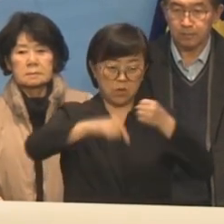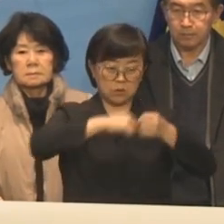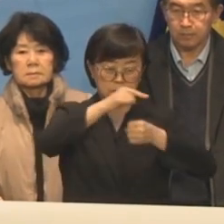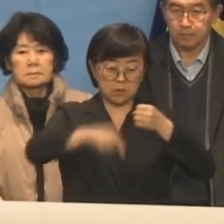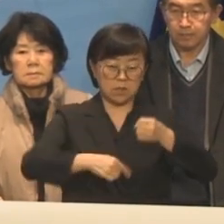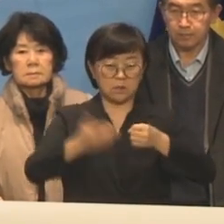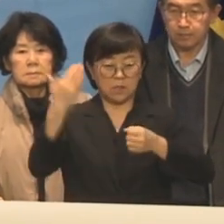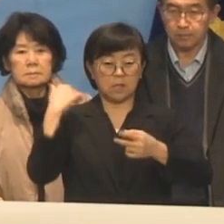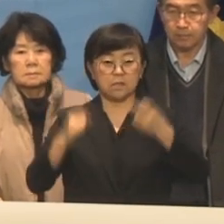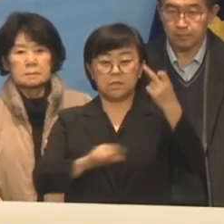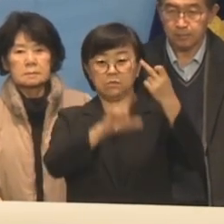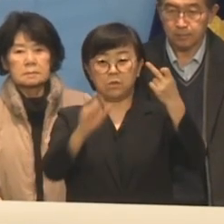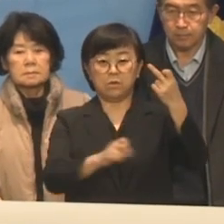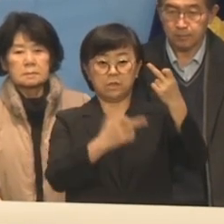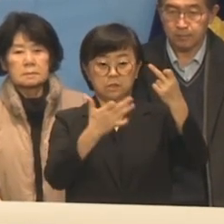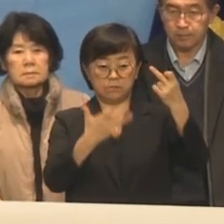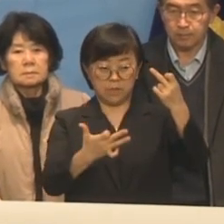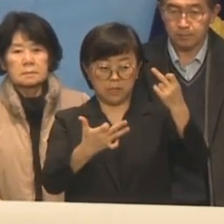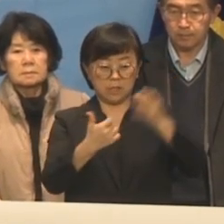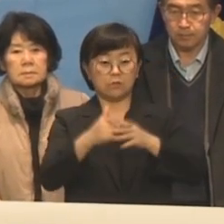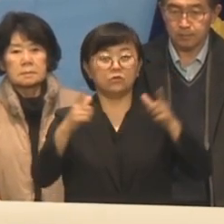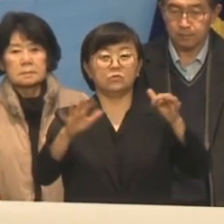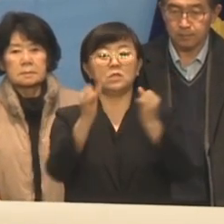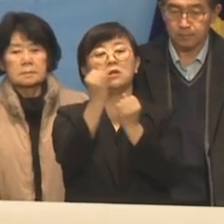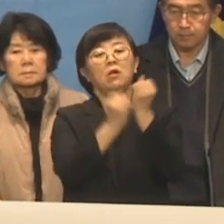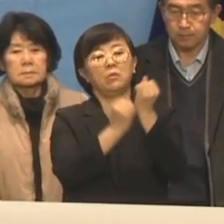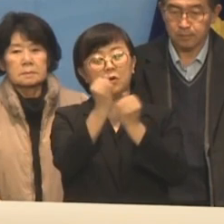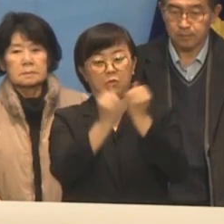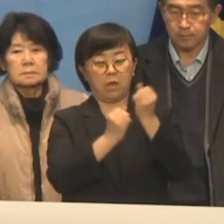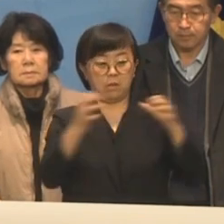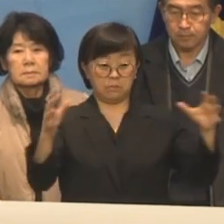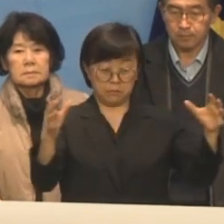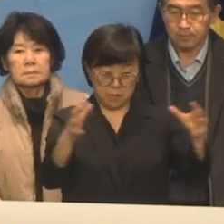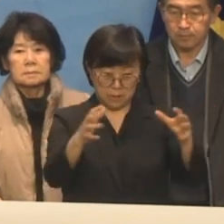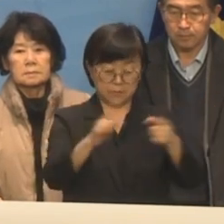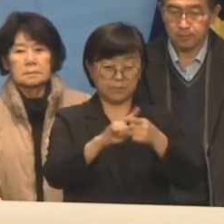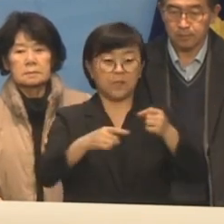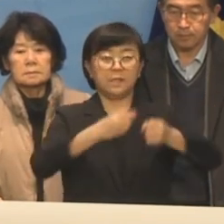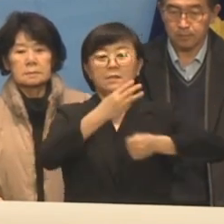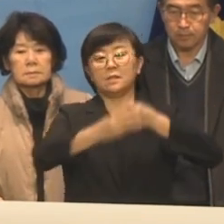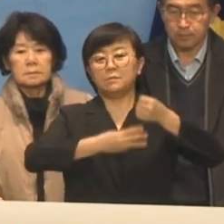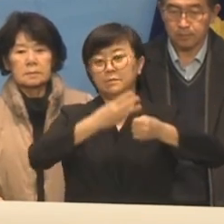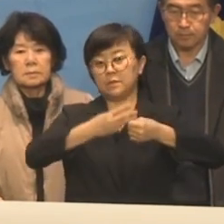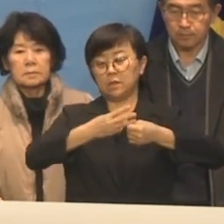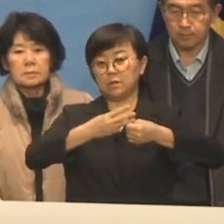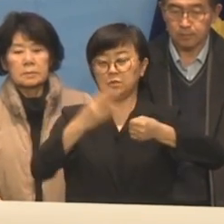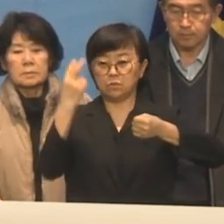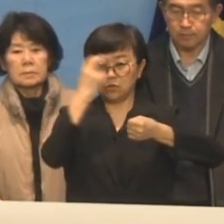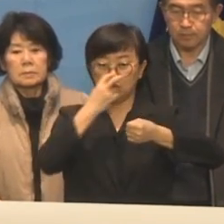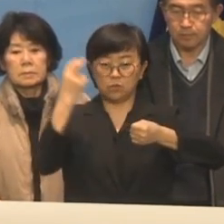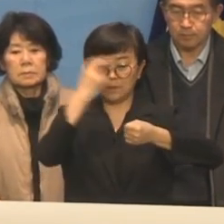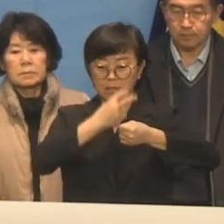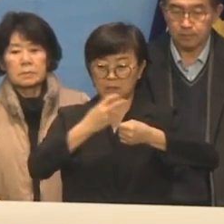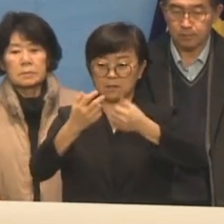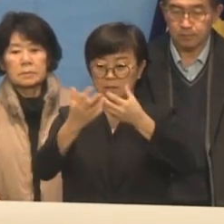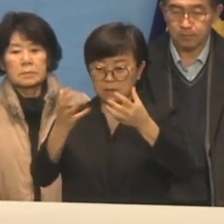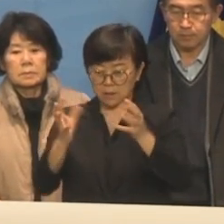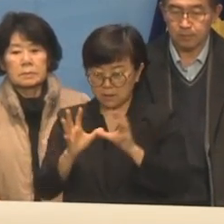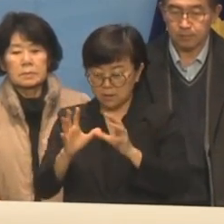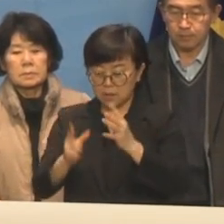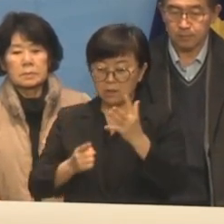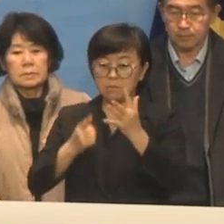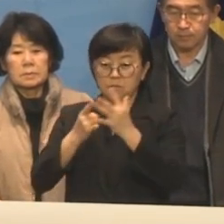12월 18일 주민 설명회가 있었습니다. 거의 3년 가까이 조사단이